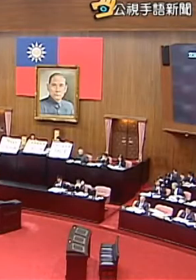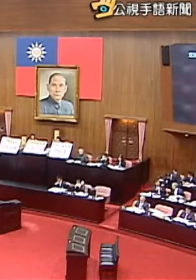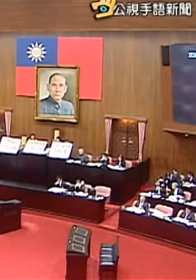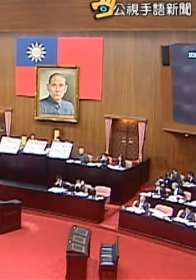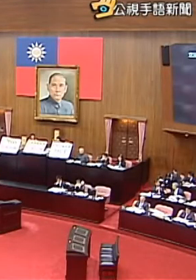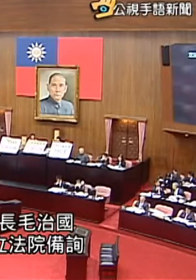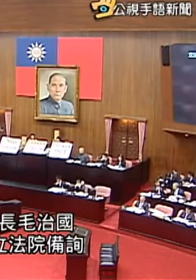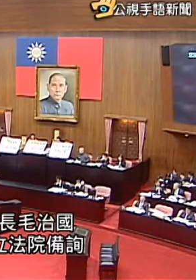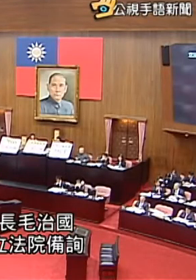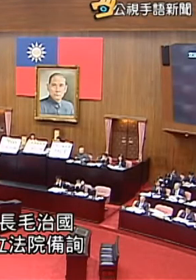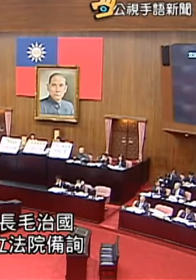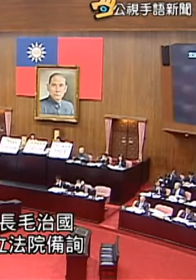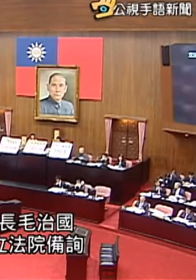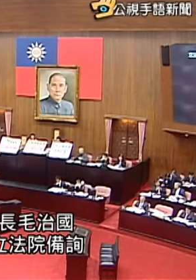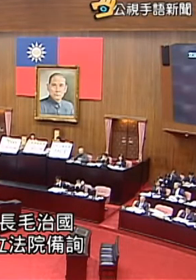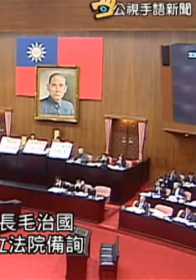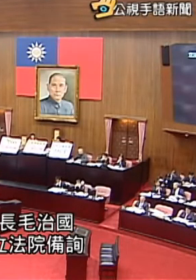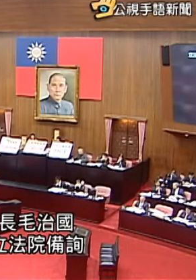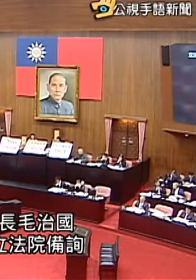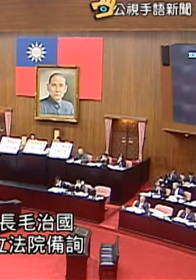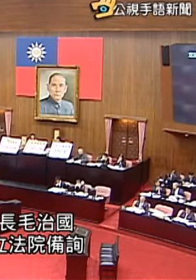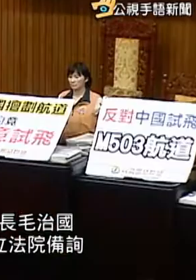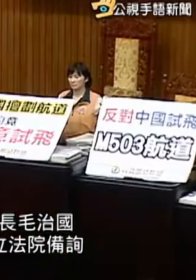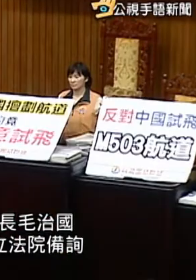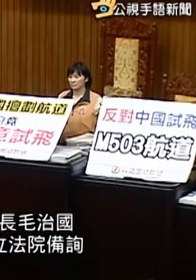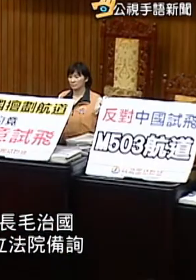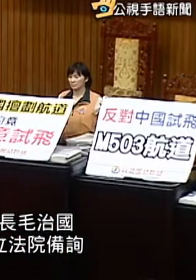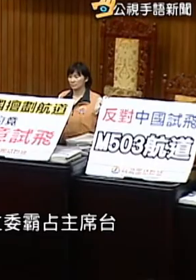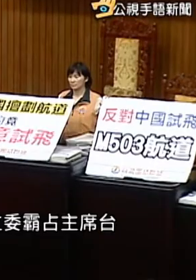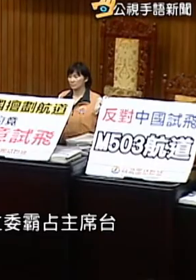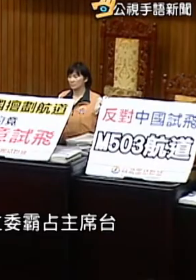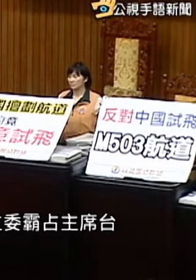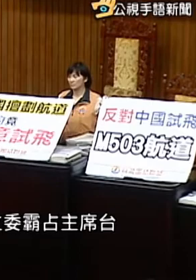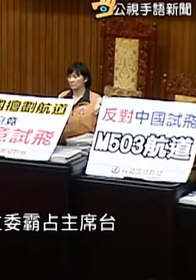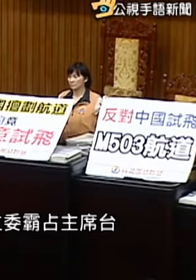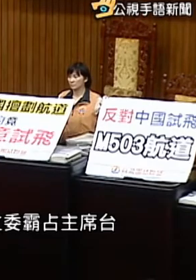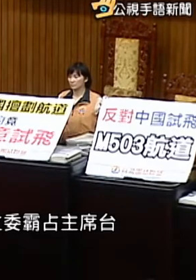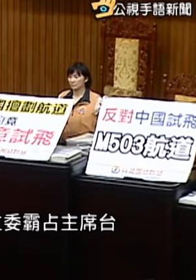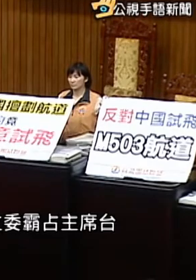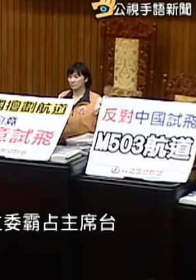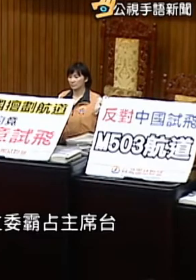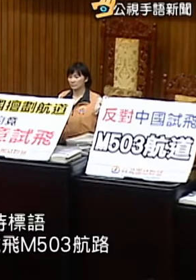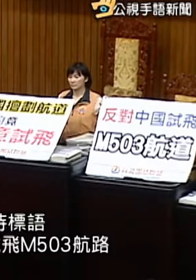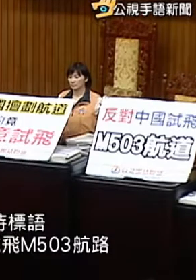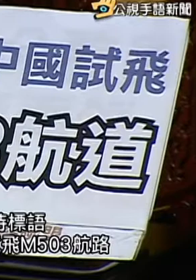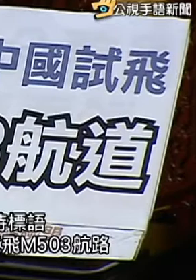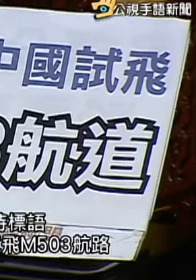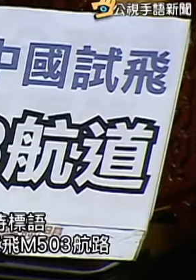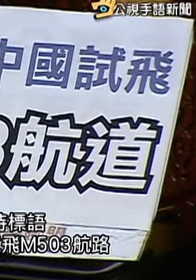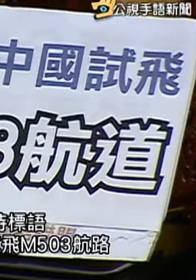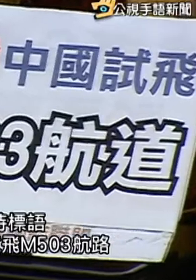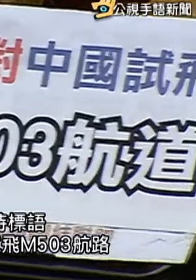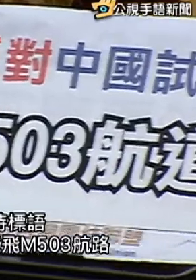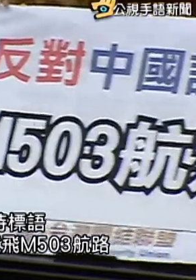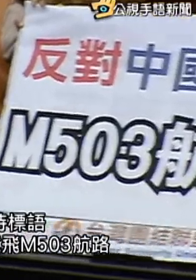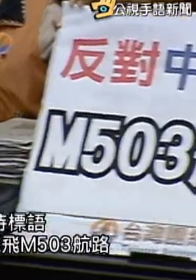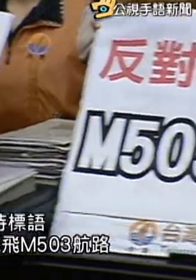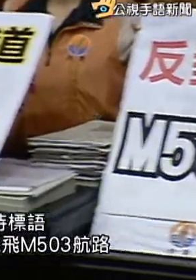行政院长毛治国3号到立法院备询，不过台联立委霸占主席台，手持标语抗议中国试飞 M503 航